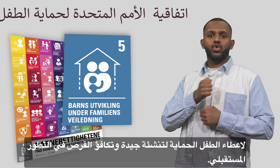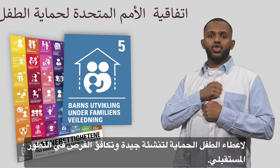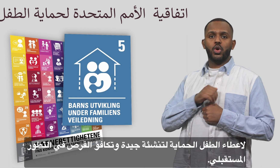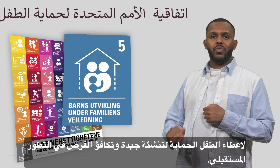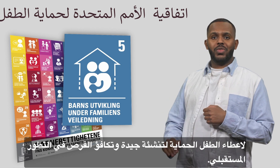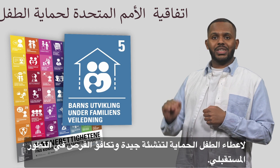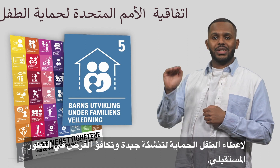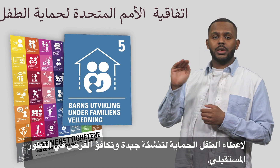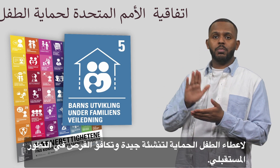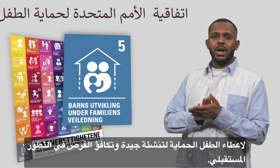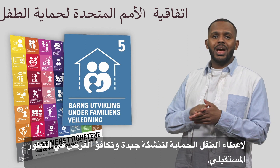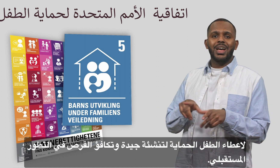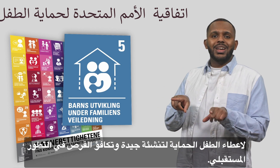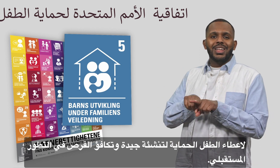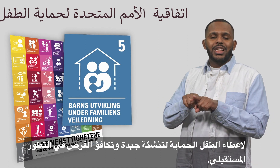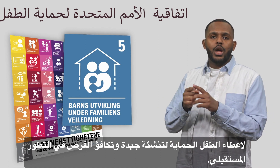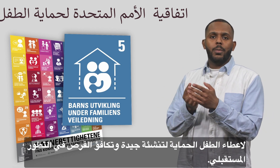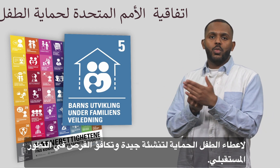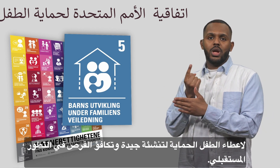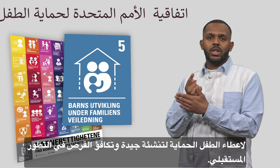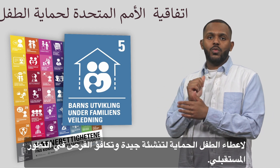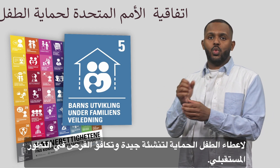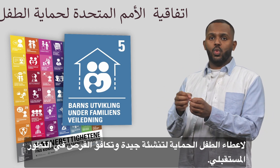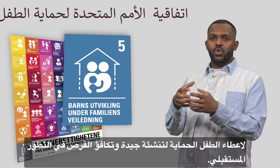جيدة وتكافؤ الفرص في التطور المستقبلي.